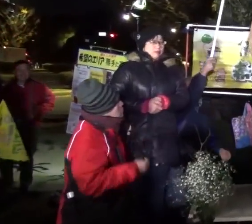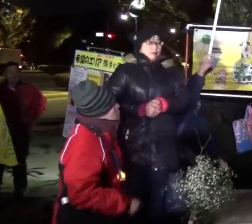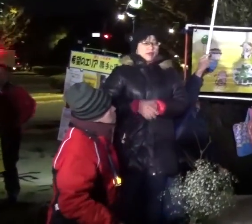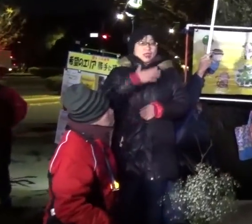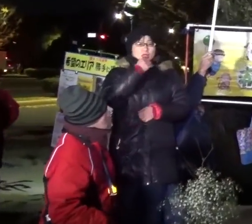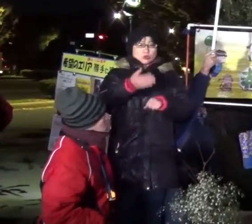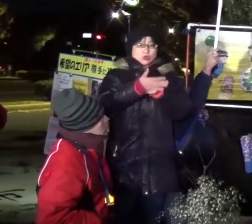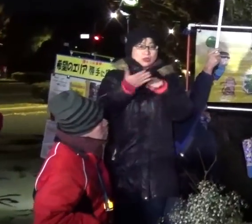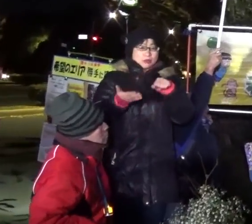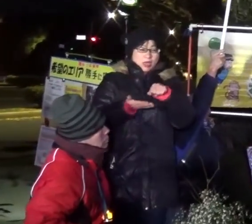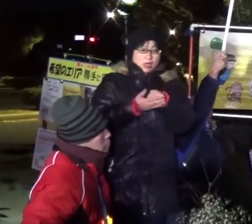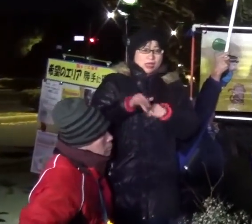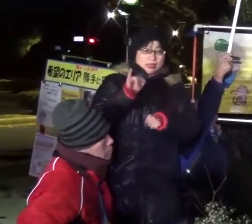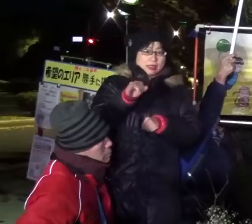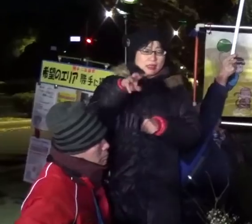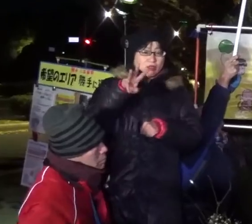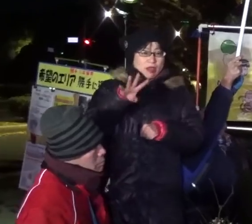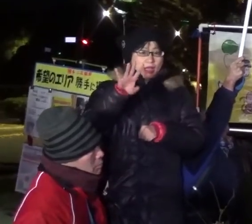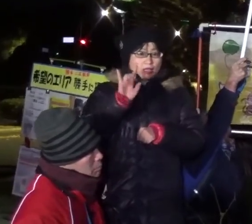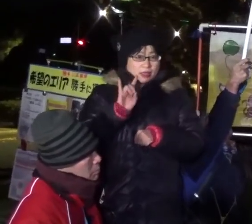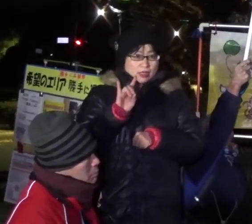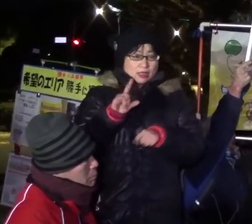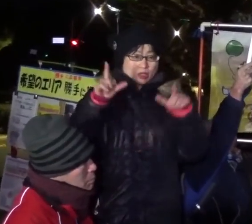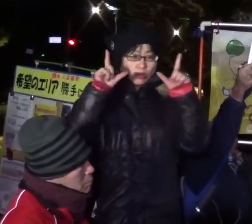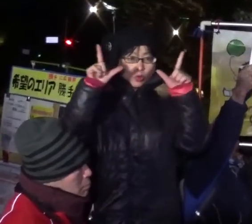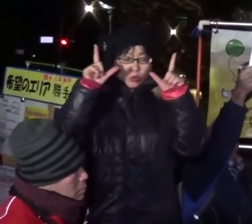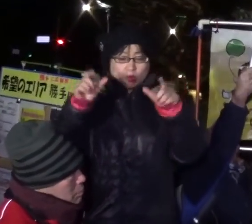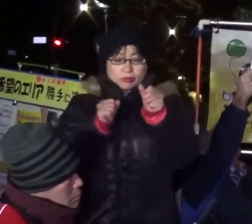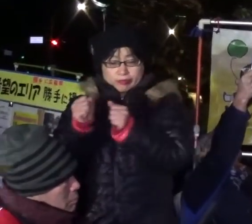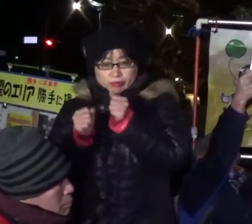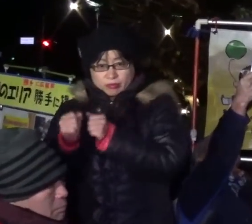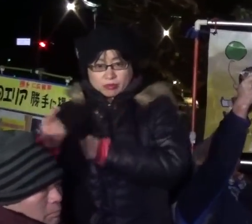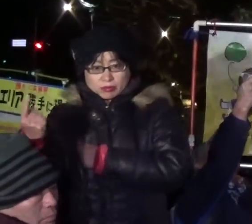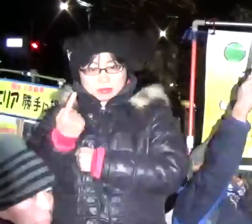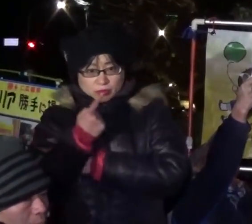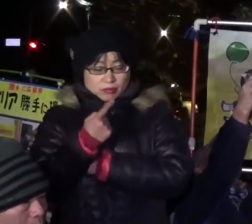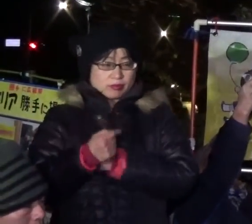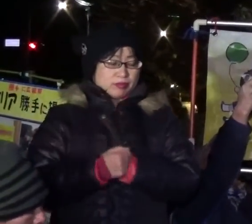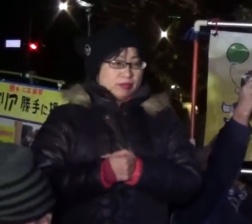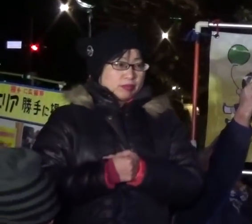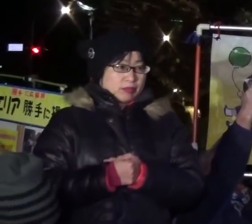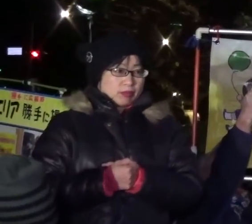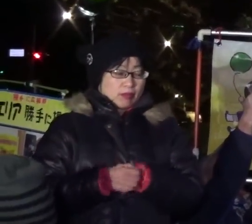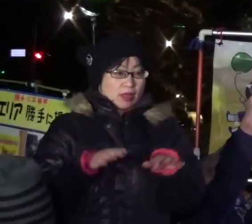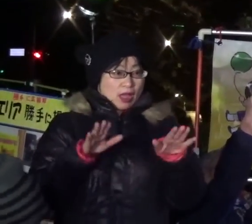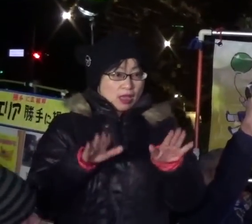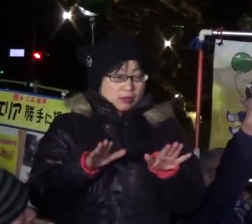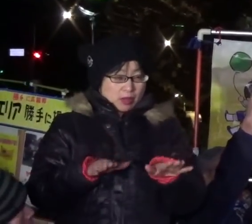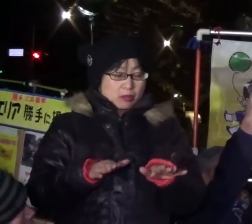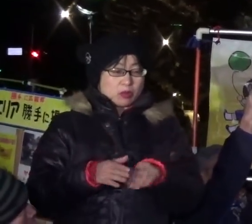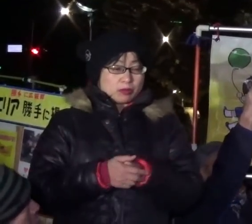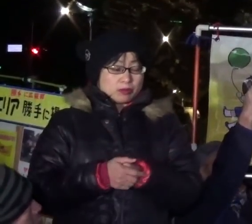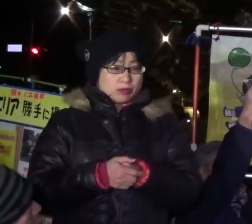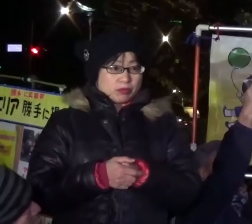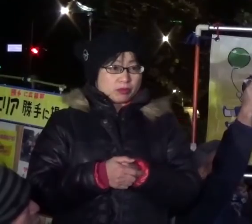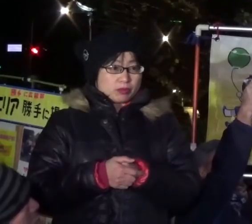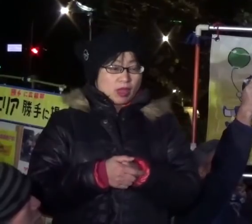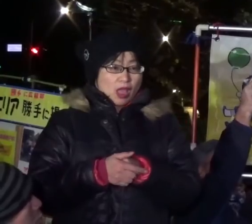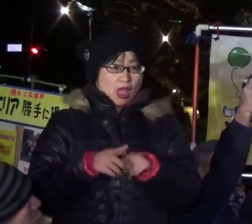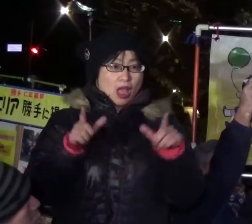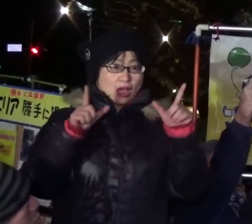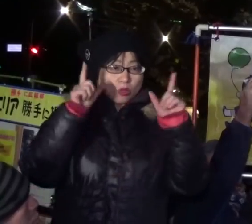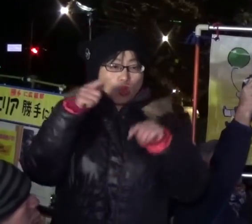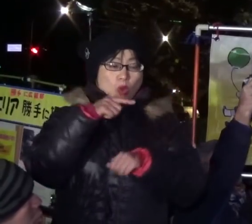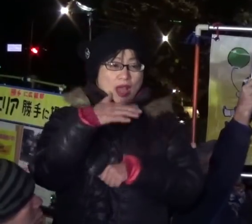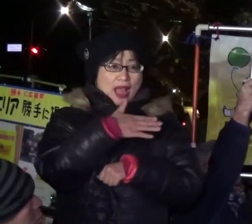福島県いわき市から東京に避難してきております鴨下です。今柳田さんの方から、東海第二原